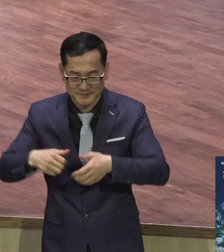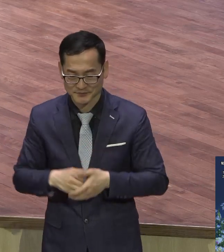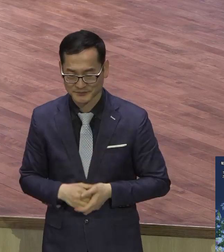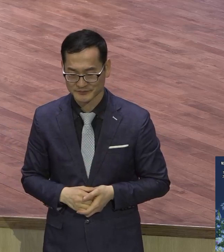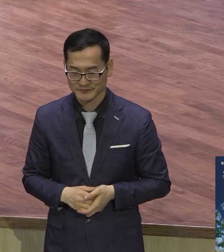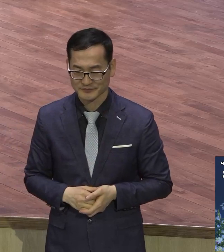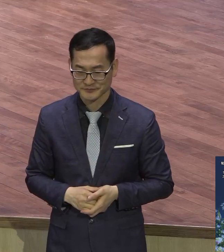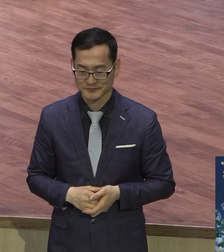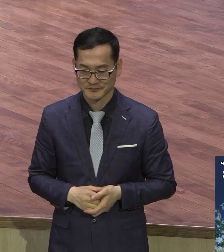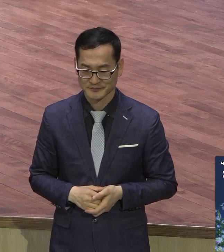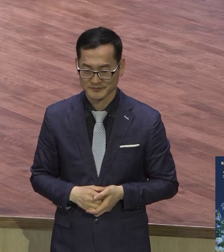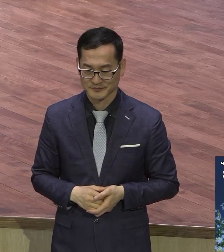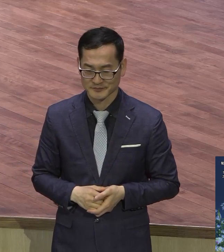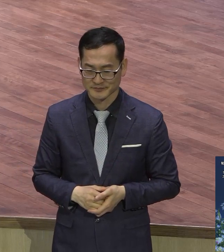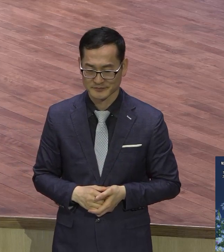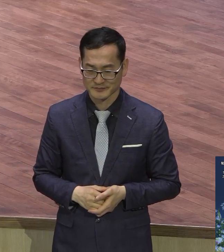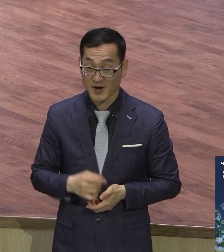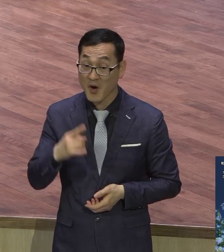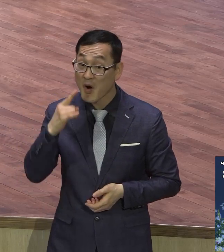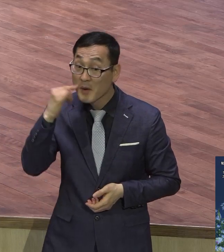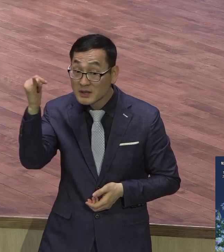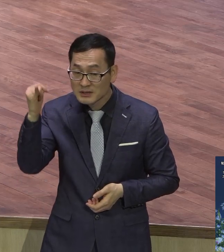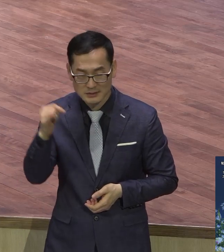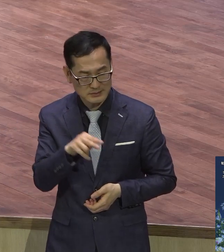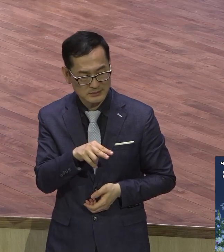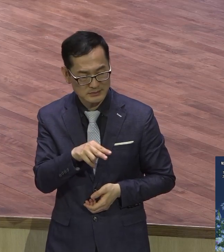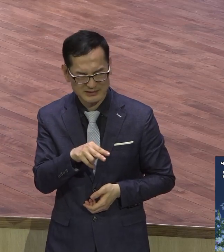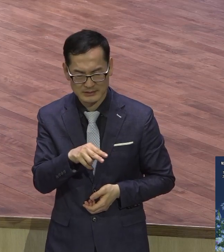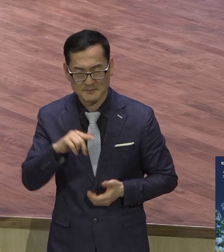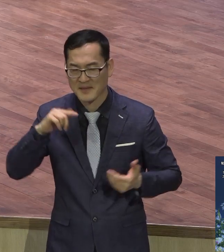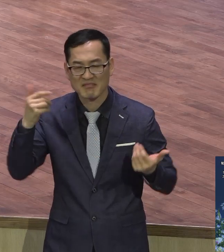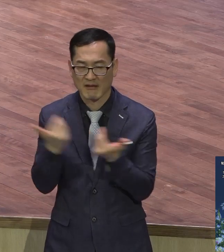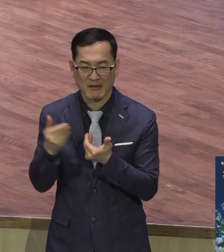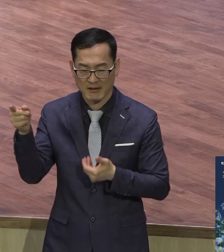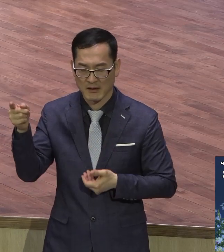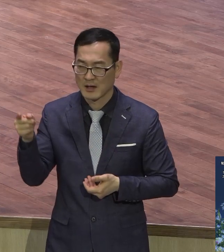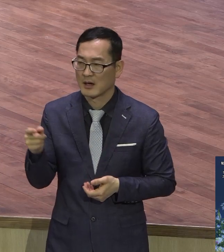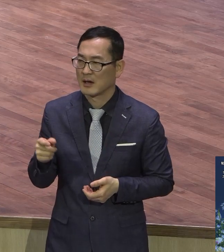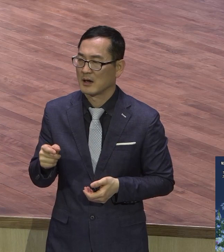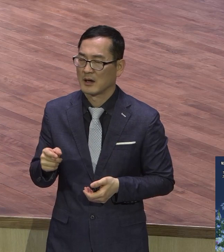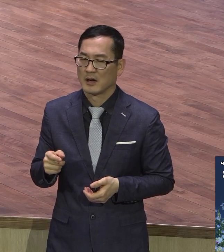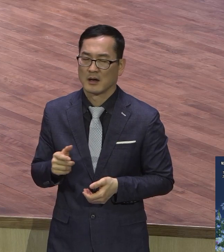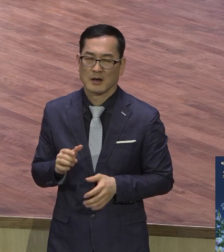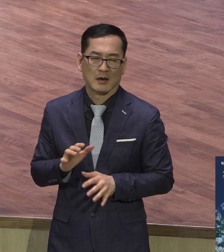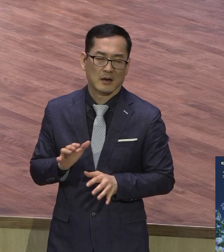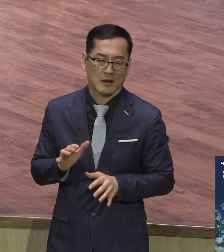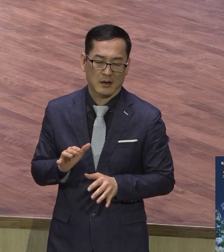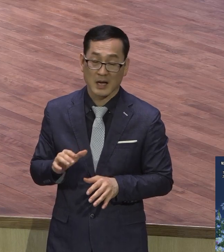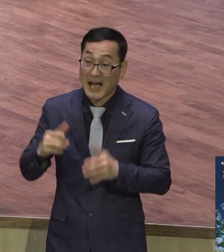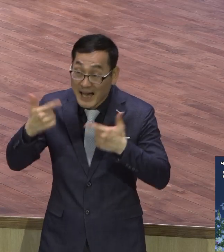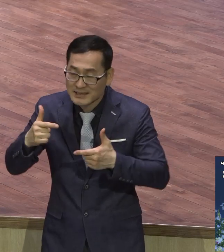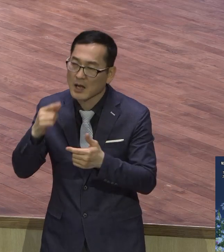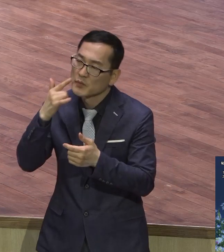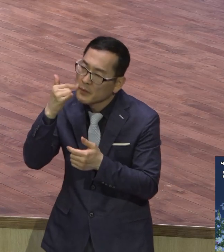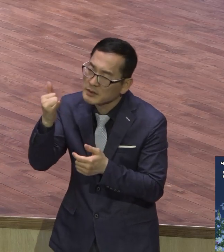어머니가 반대했어요. 어머니 반대에 부딪히니까 평상시에